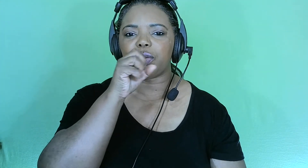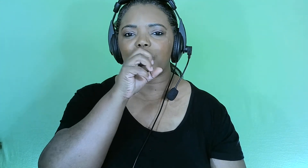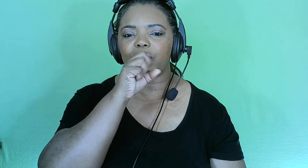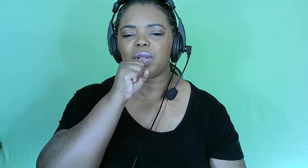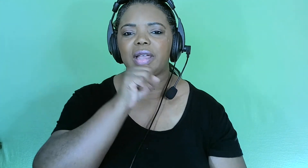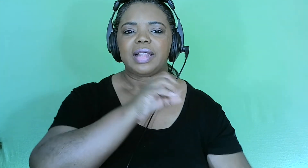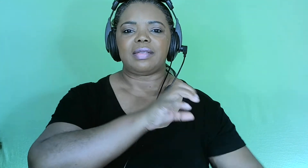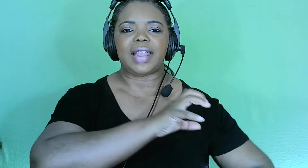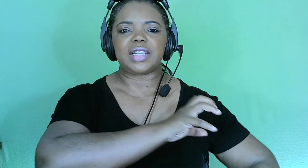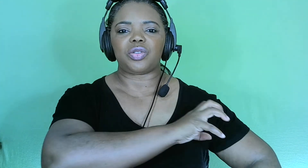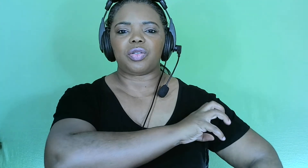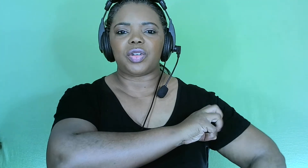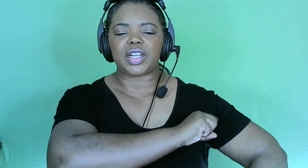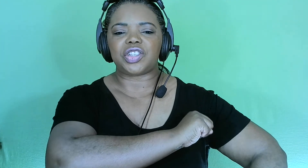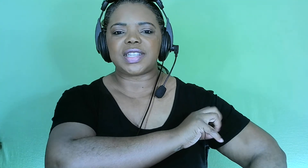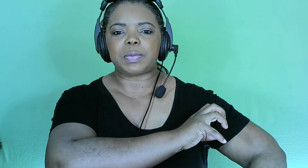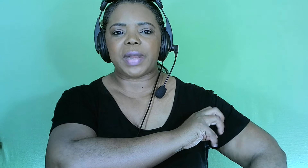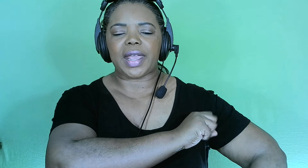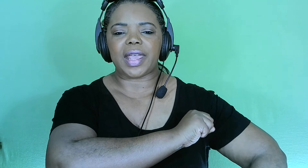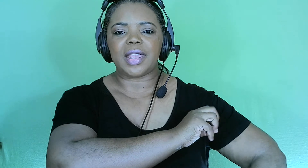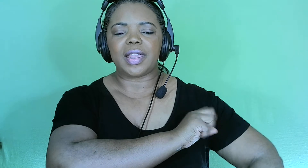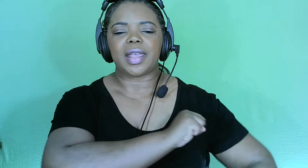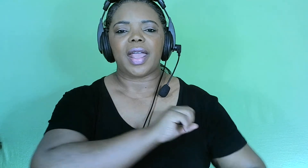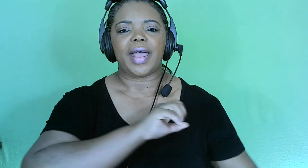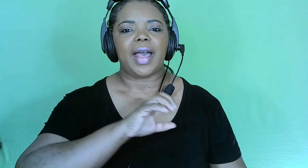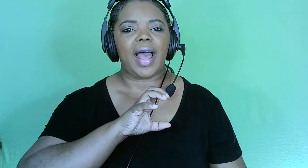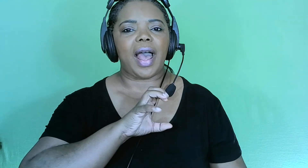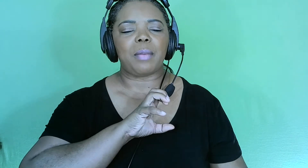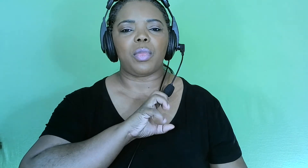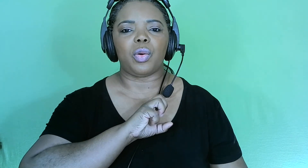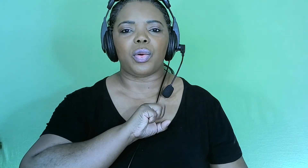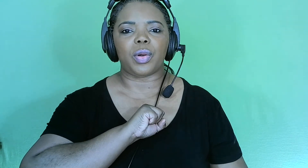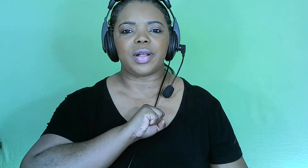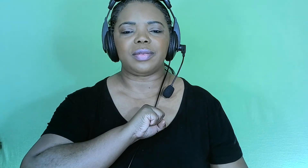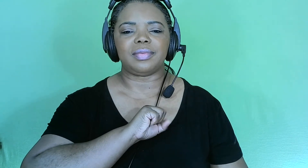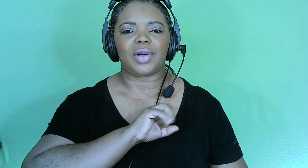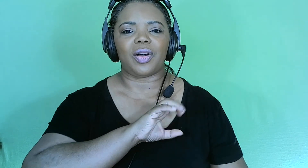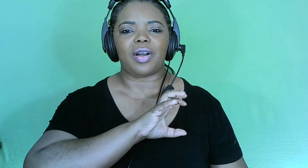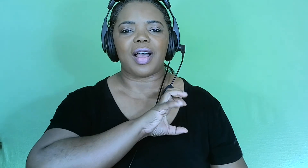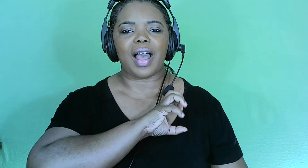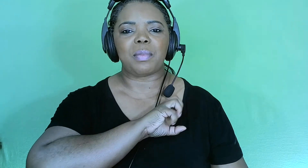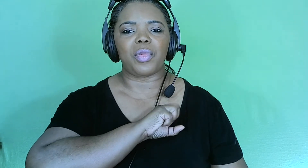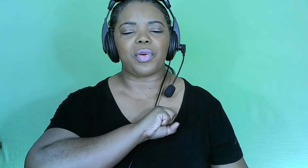sábado, desodorante spray, amor, ó,